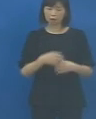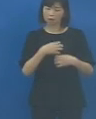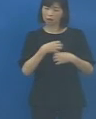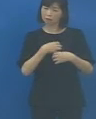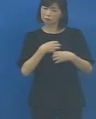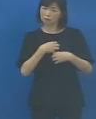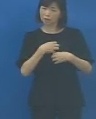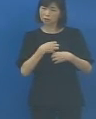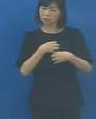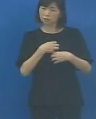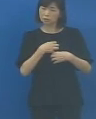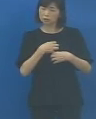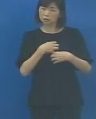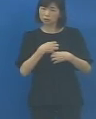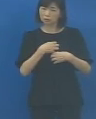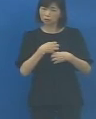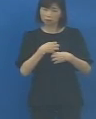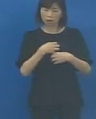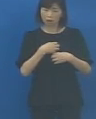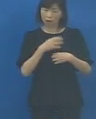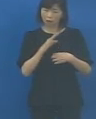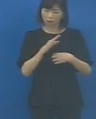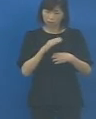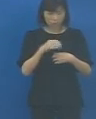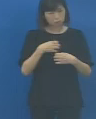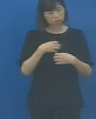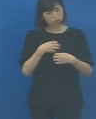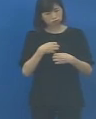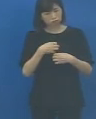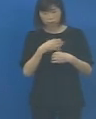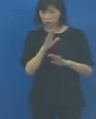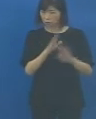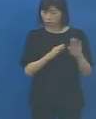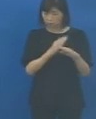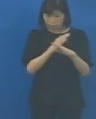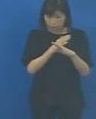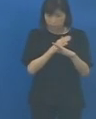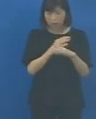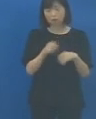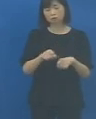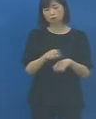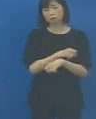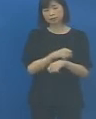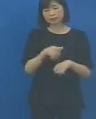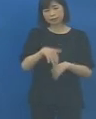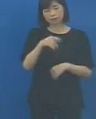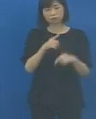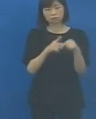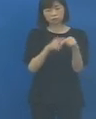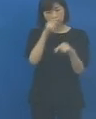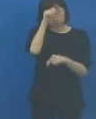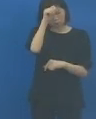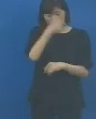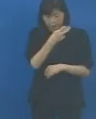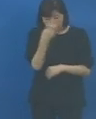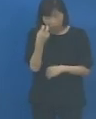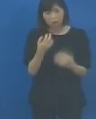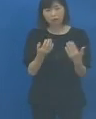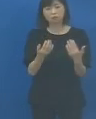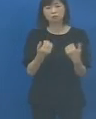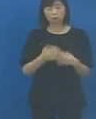ことがあってはいけない、特に熱中症等、ということも、発見が必要だということでありま